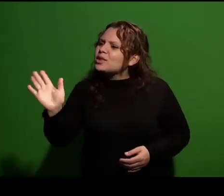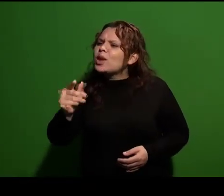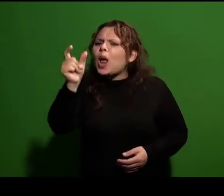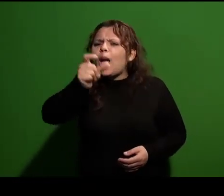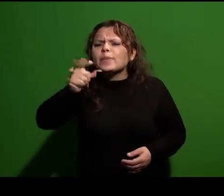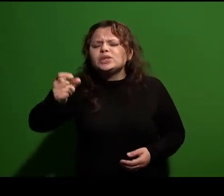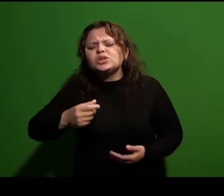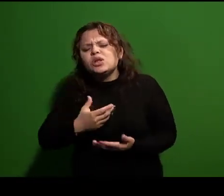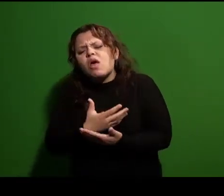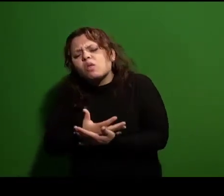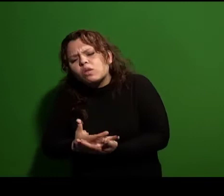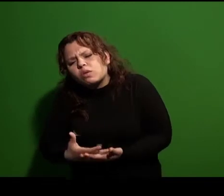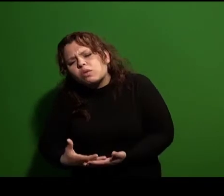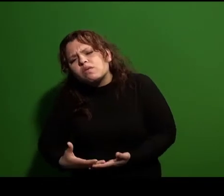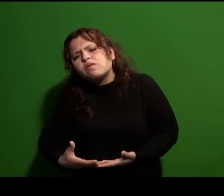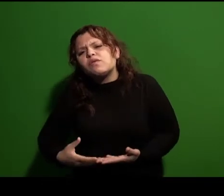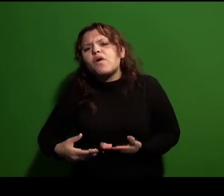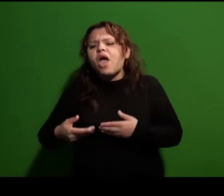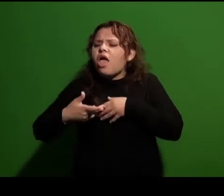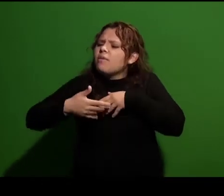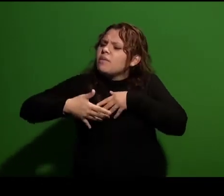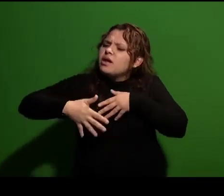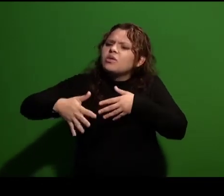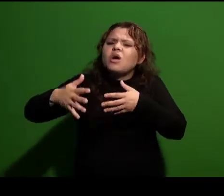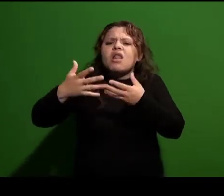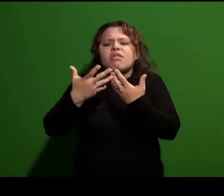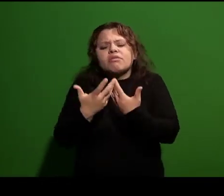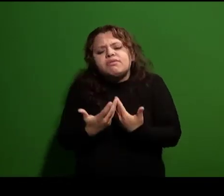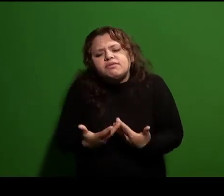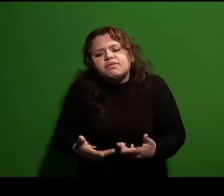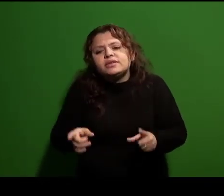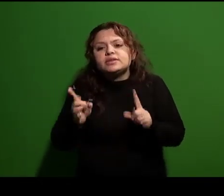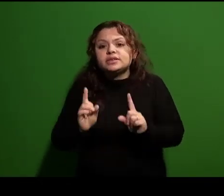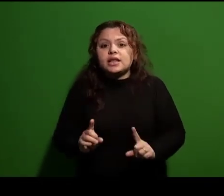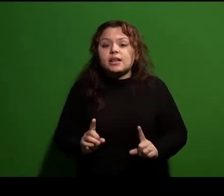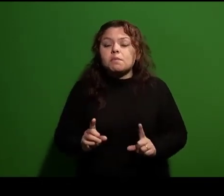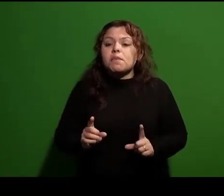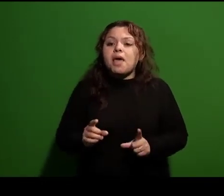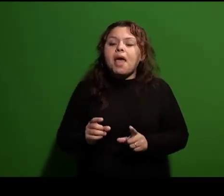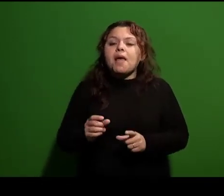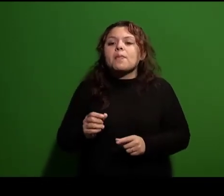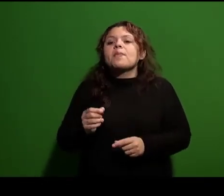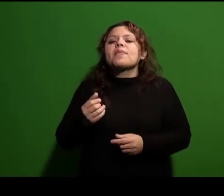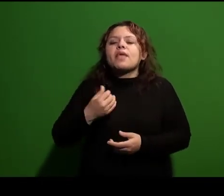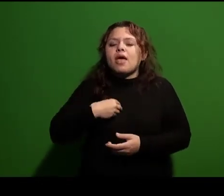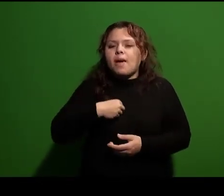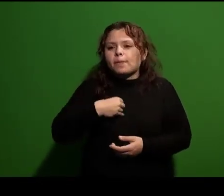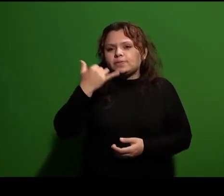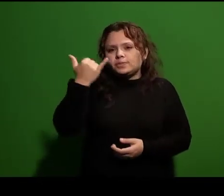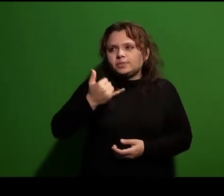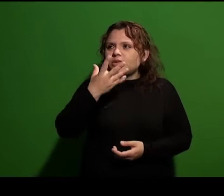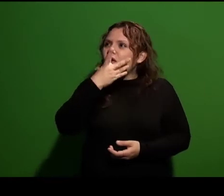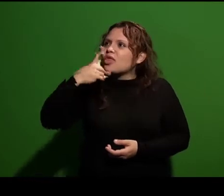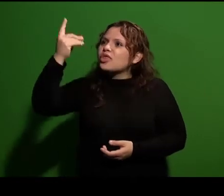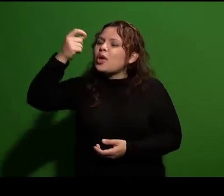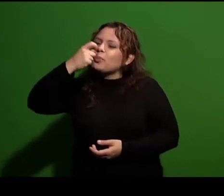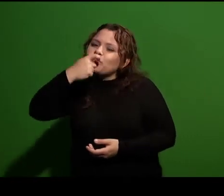están afligidos con apatía e indiferencia espirituales. Nuestro Señor tiene el remedio